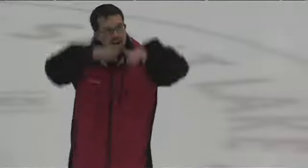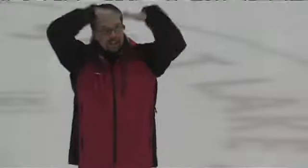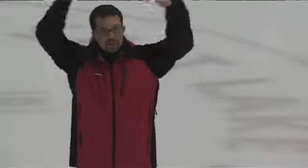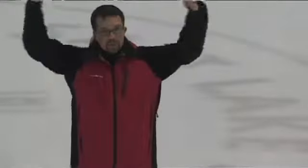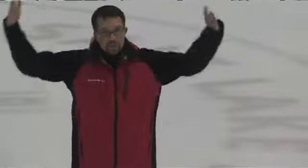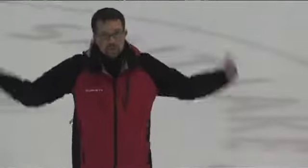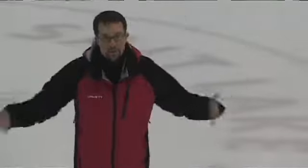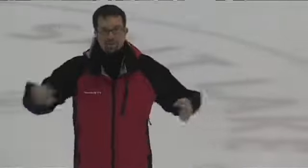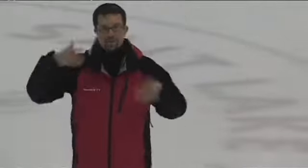Ich befinde mich hier jetzt auf dem